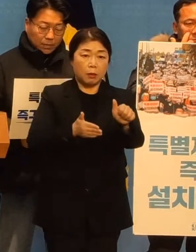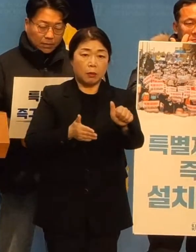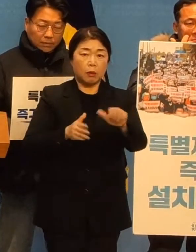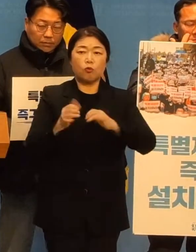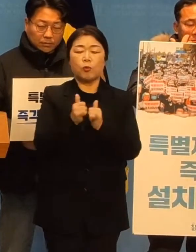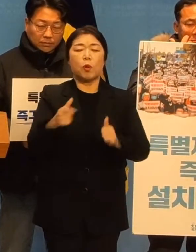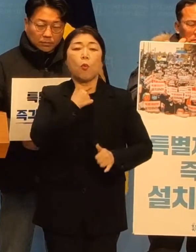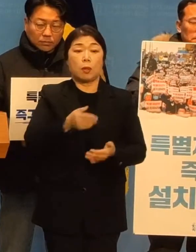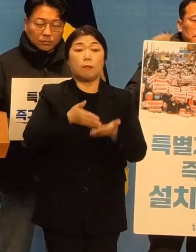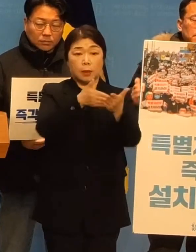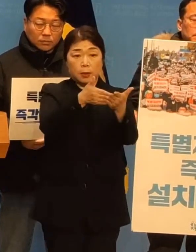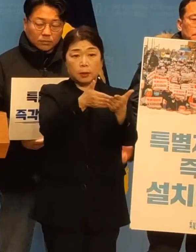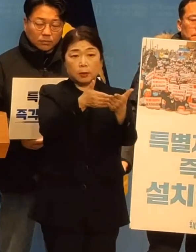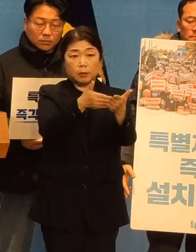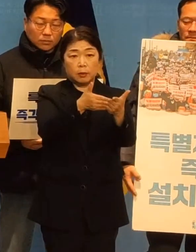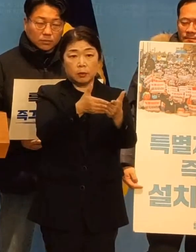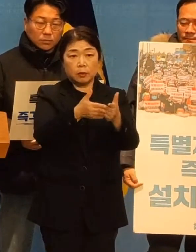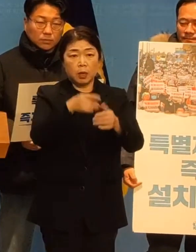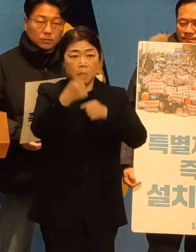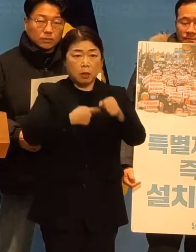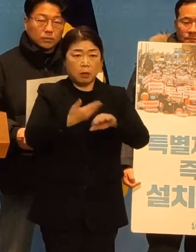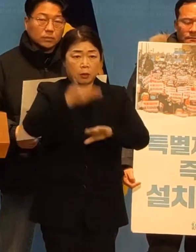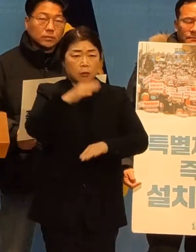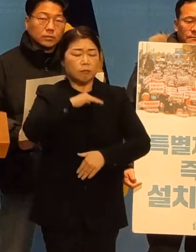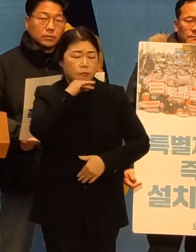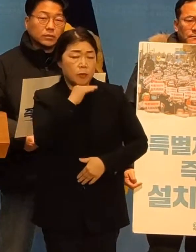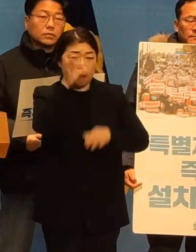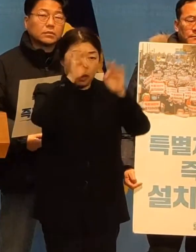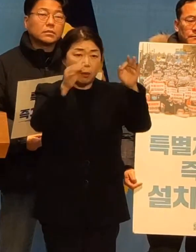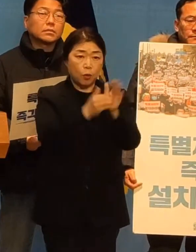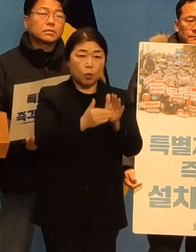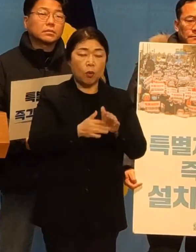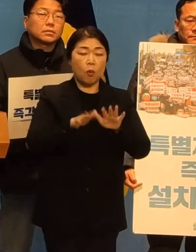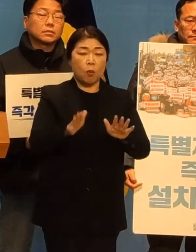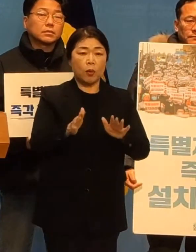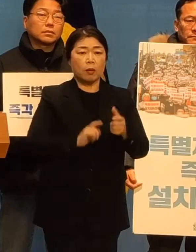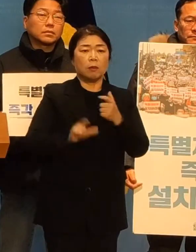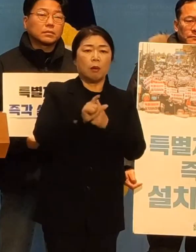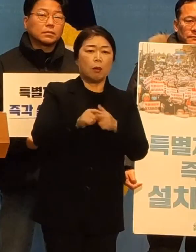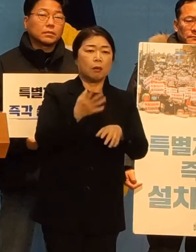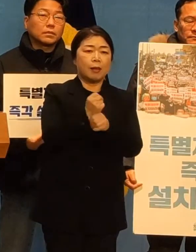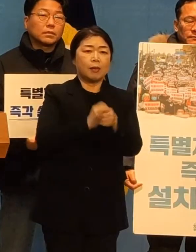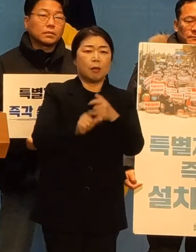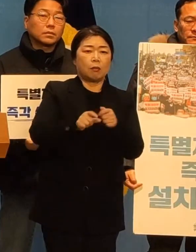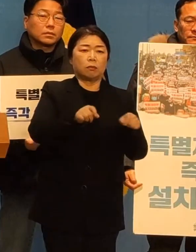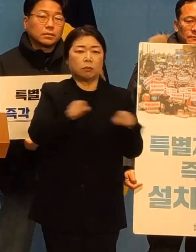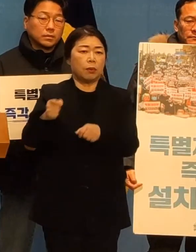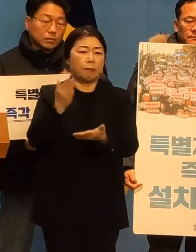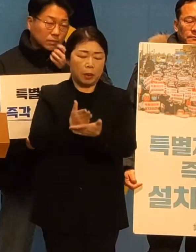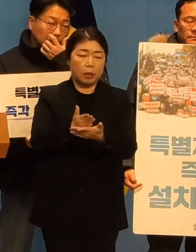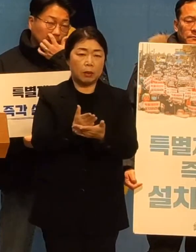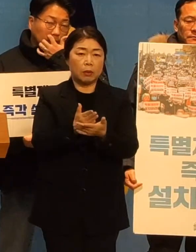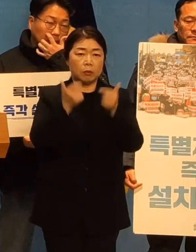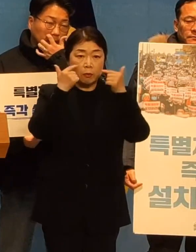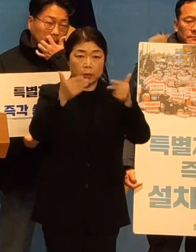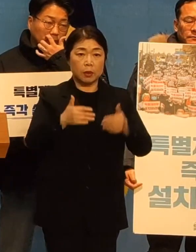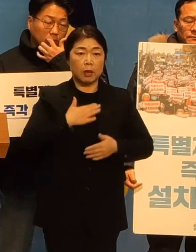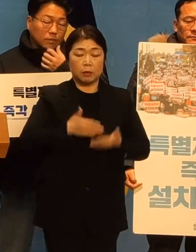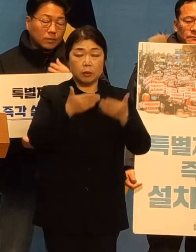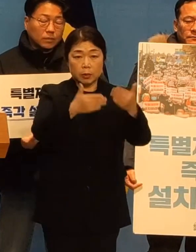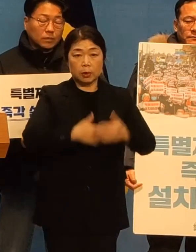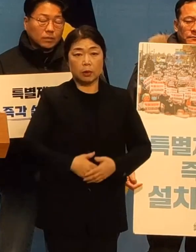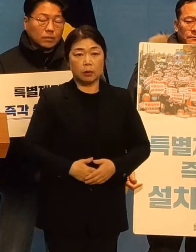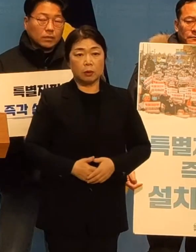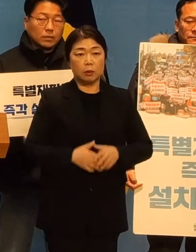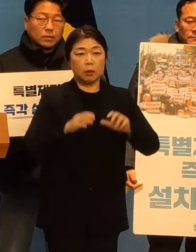뜻입니다. 국민은 1년이 넘게 지켜봤고 해를 넘기지 않겠다는 의지도 확고합니다. 내란을 막아낸